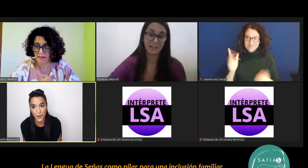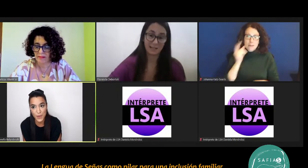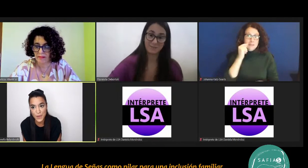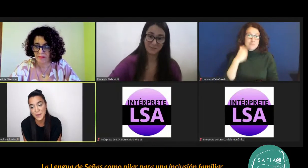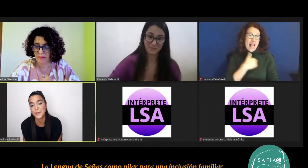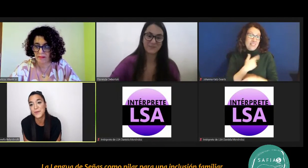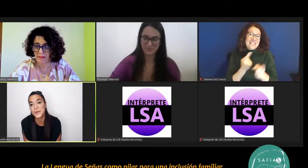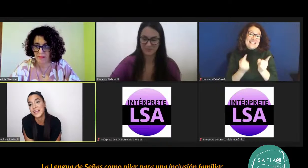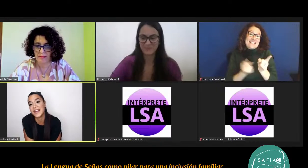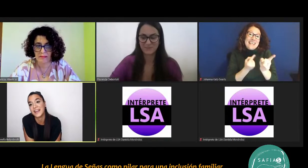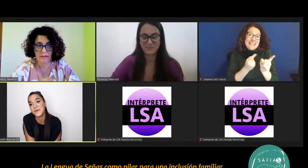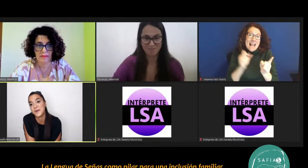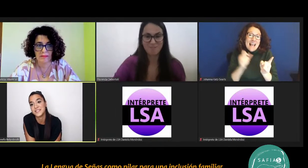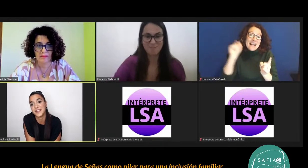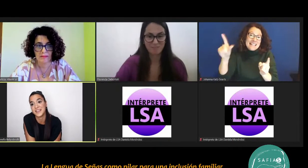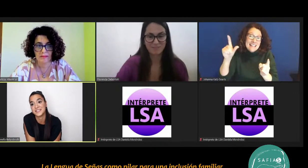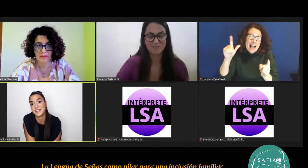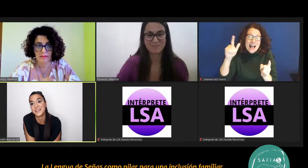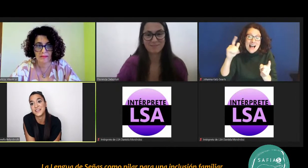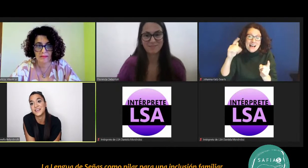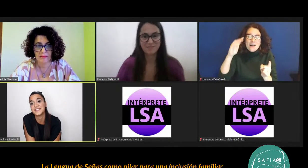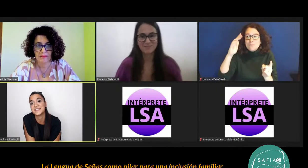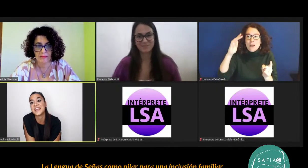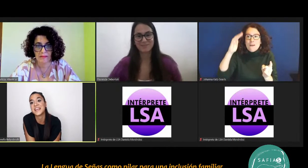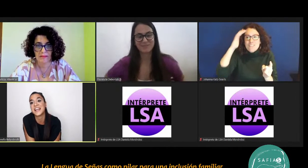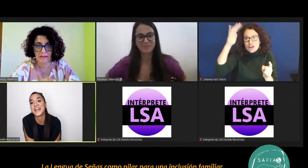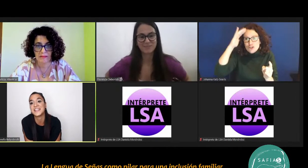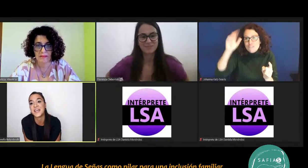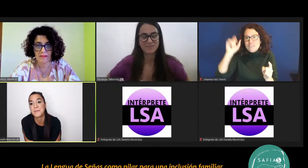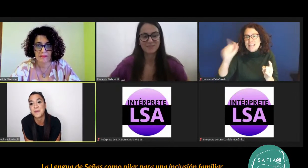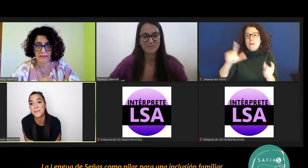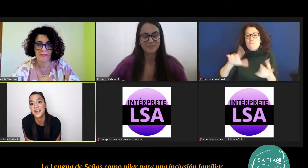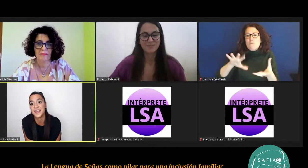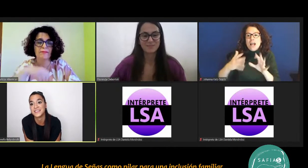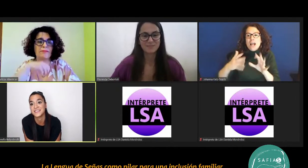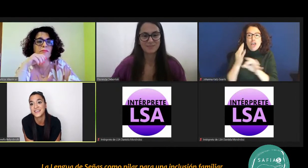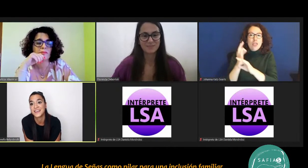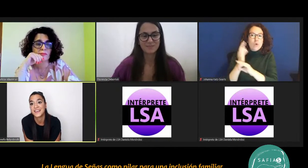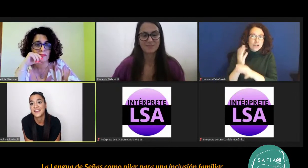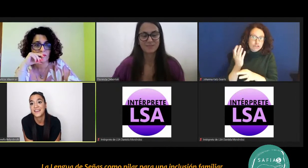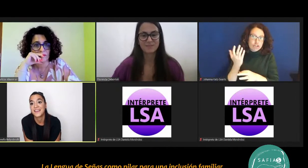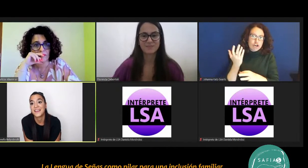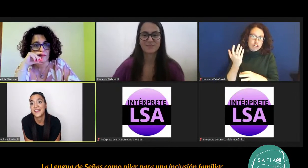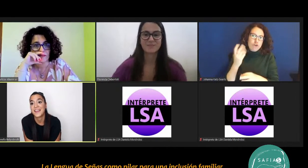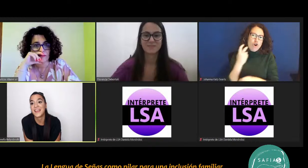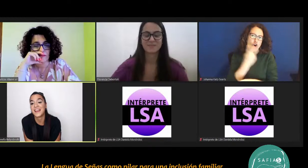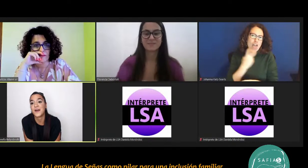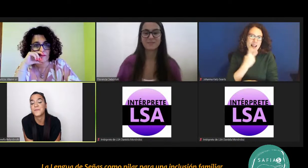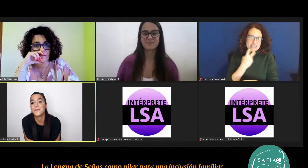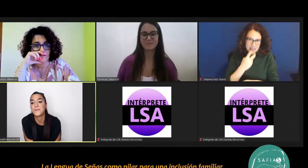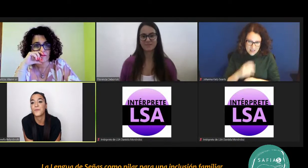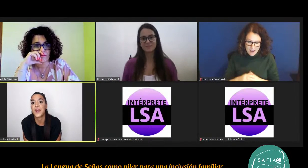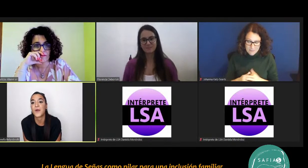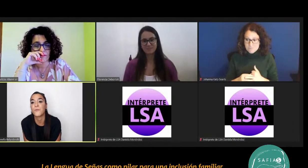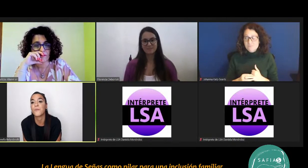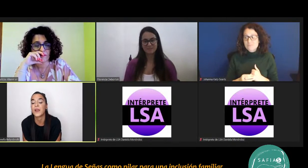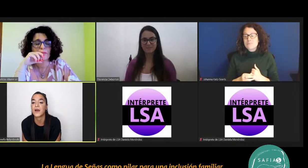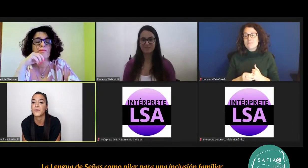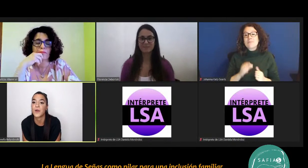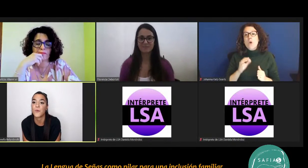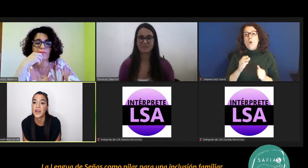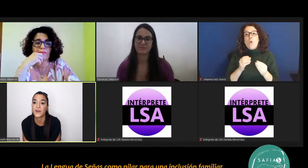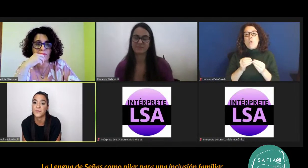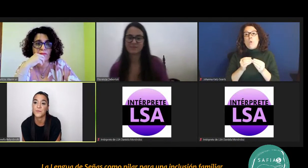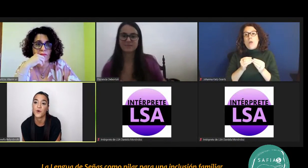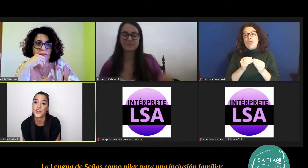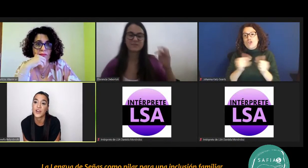me prohibían la lengua de señas y seguían la línea de mis padres. Era